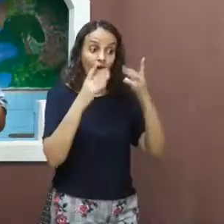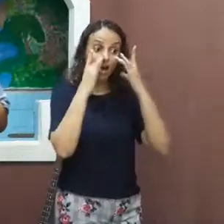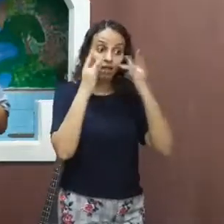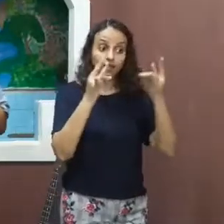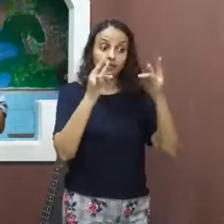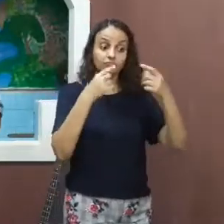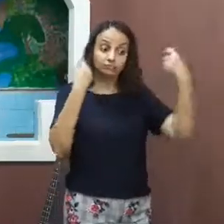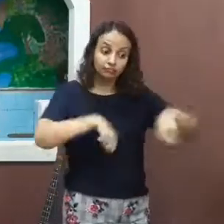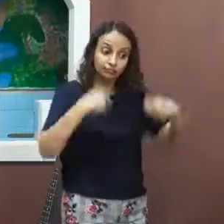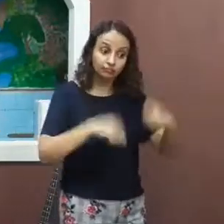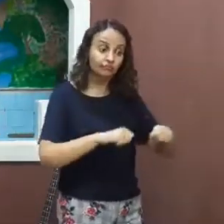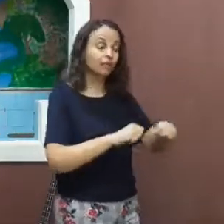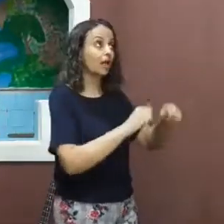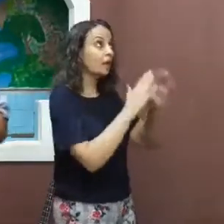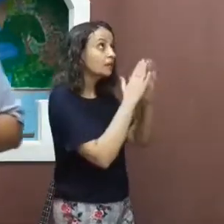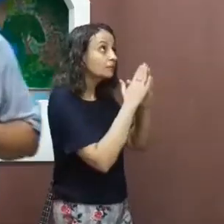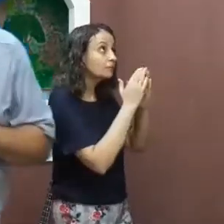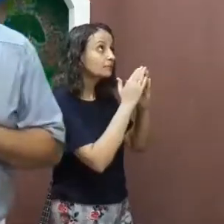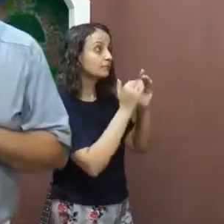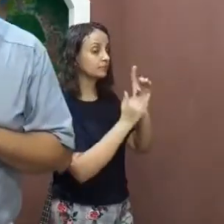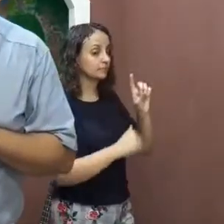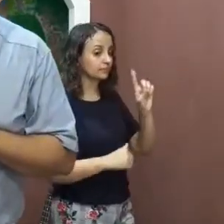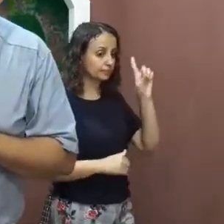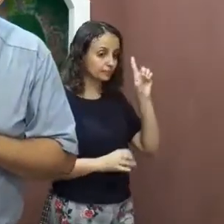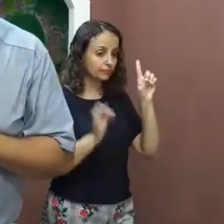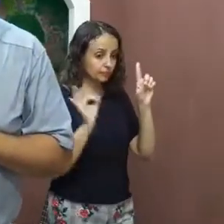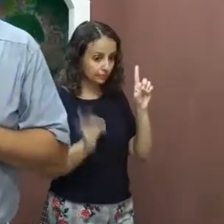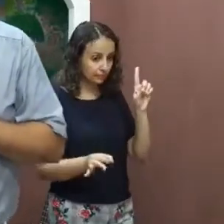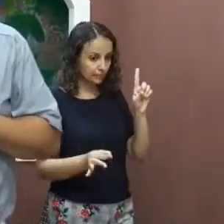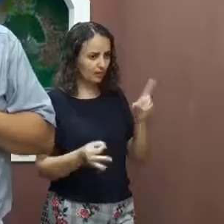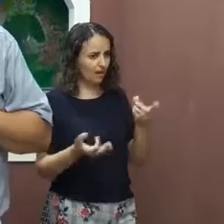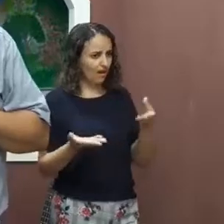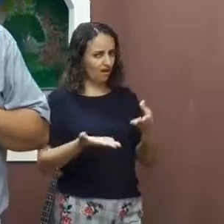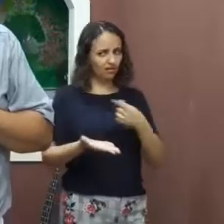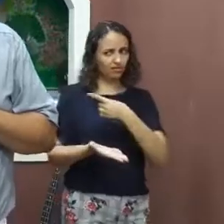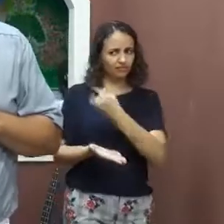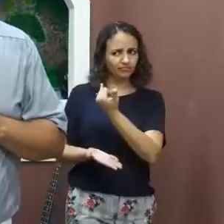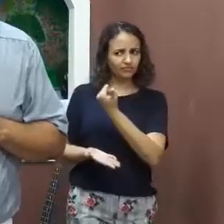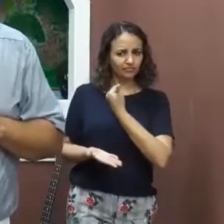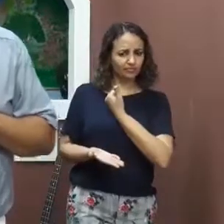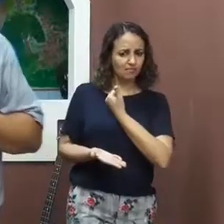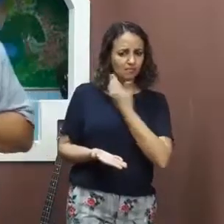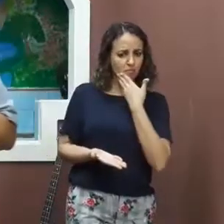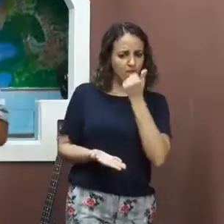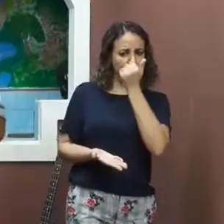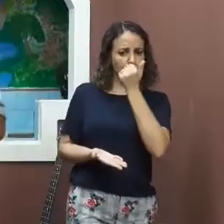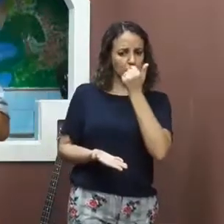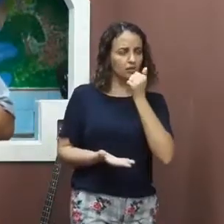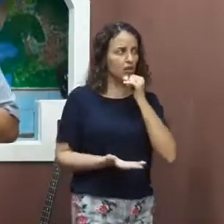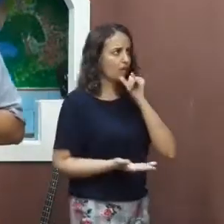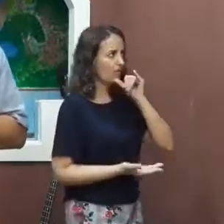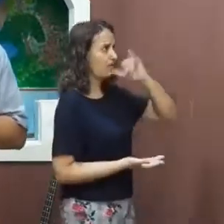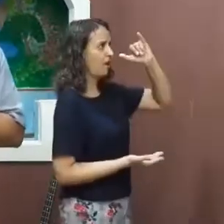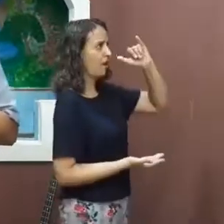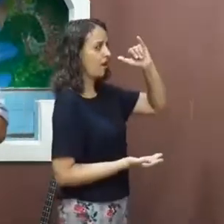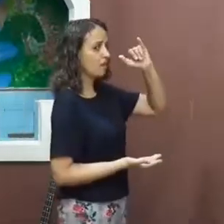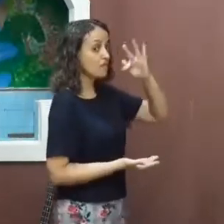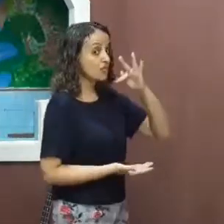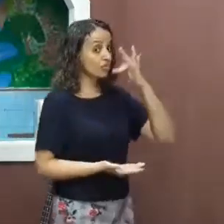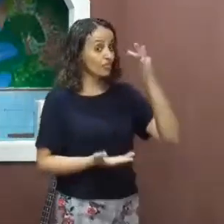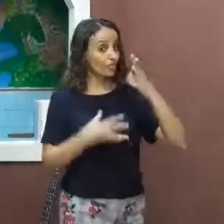Pastor, você falou para buscar a Deus porque vai melhorar? Não, não estou